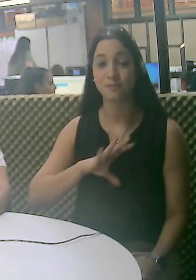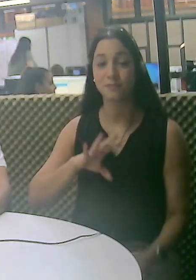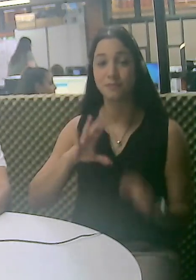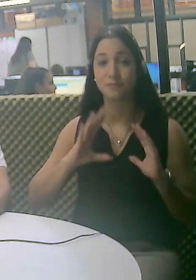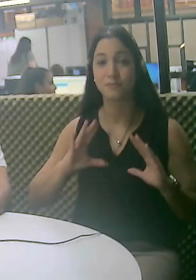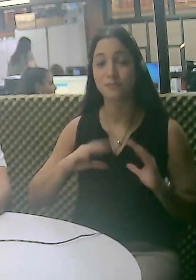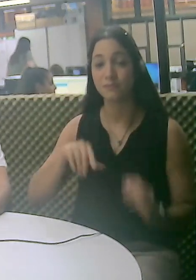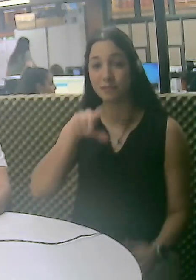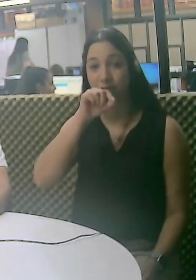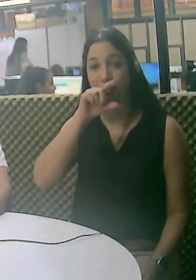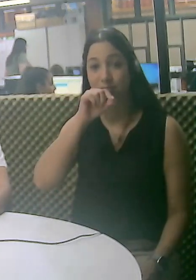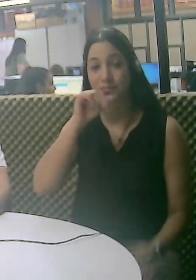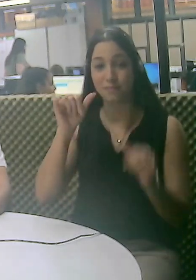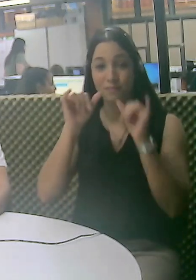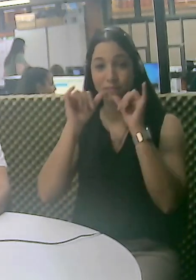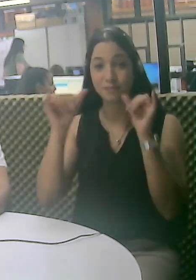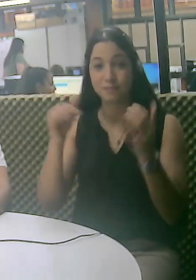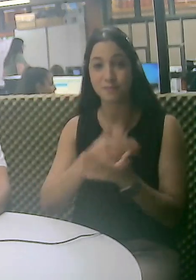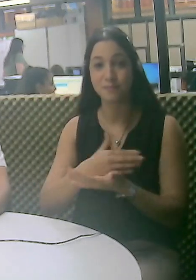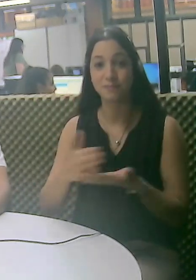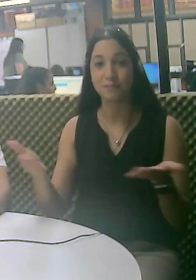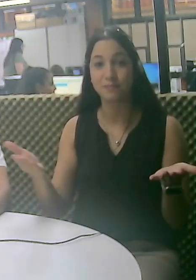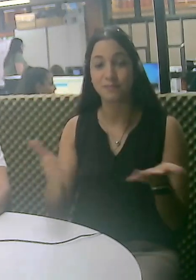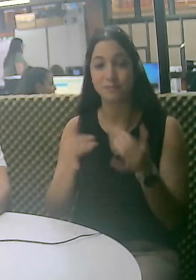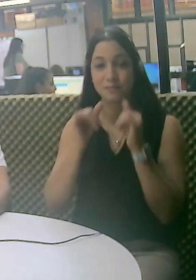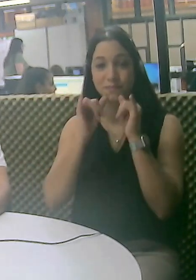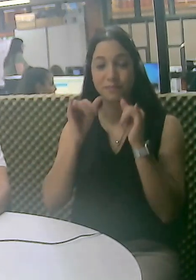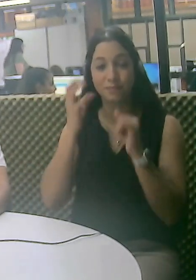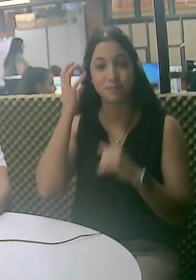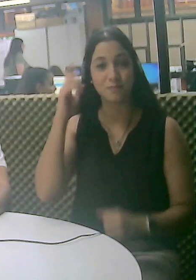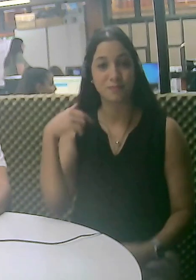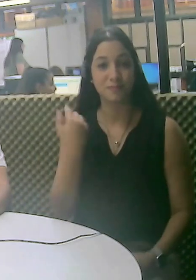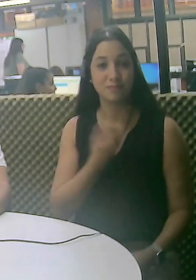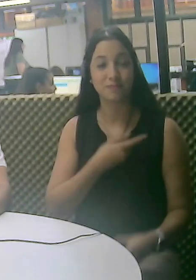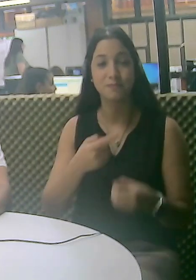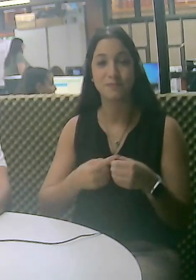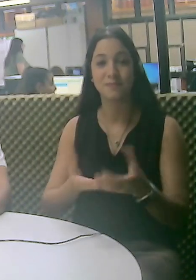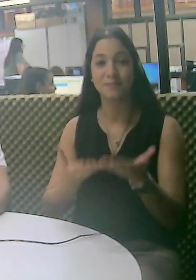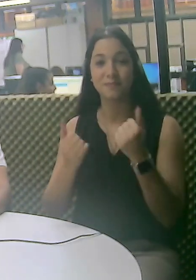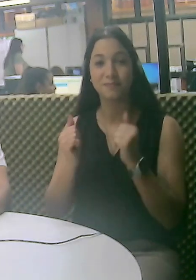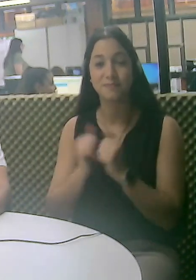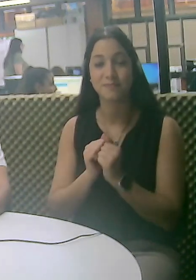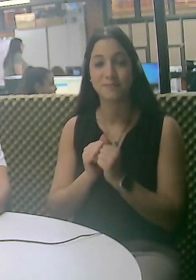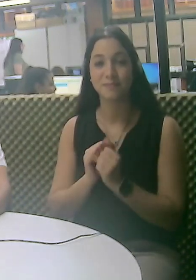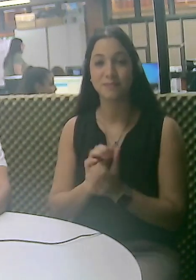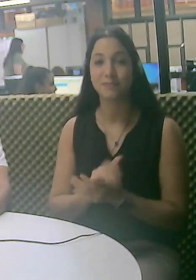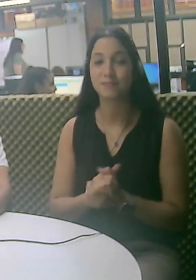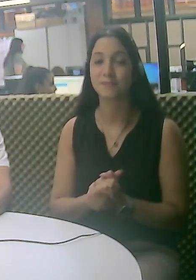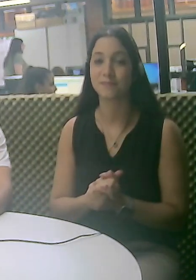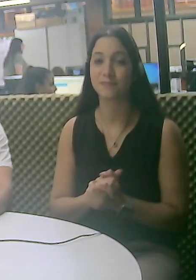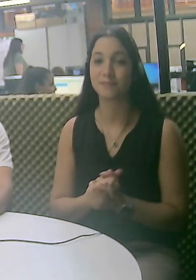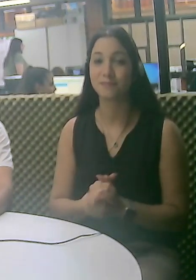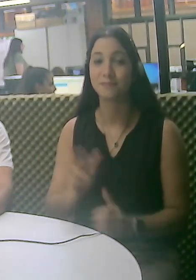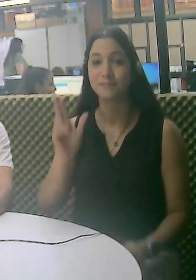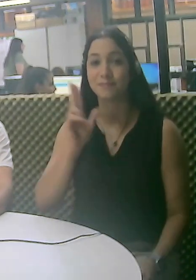Sabiá. Essas e outras notícias a partir de agora na Rádio Nossa Cidade. Vem com a gente!